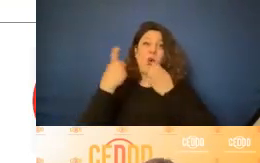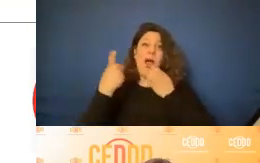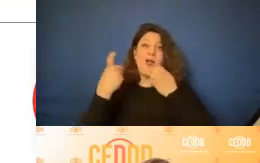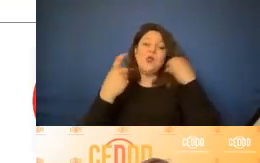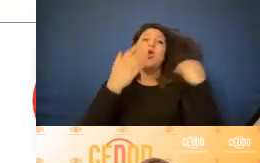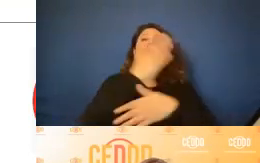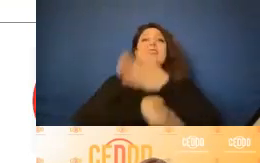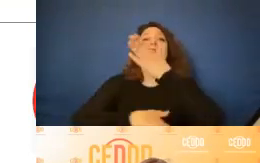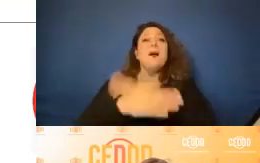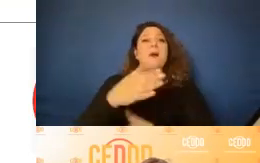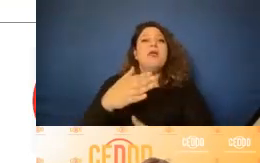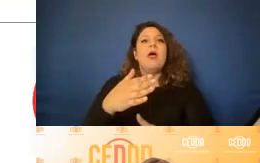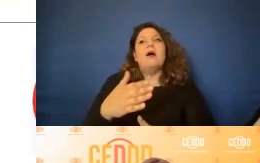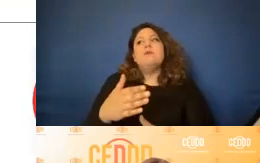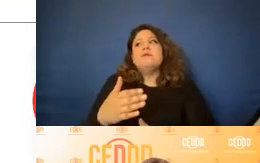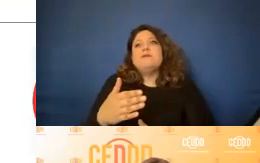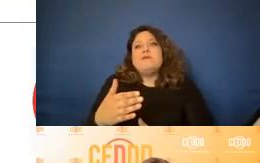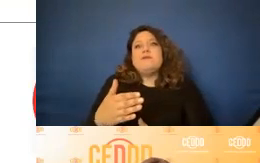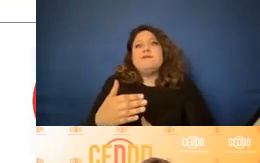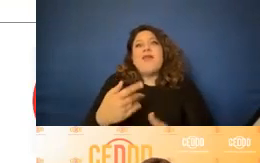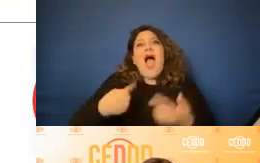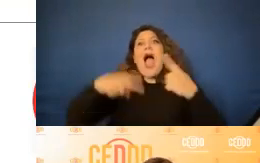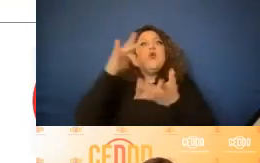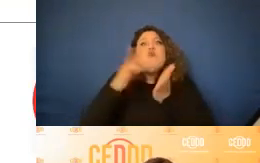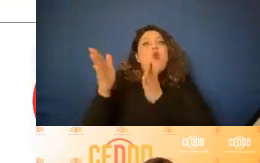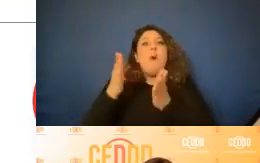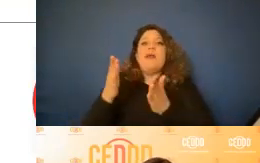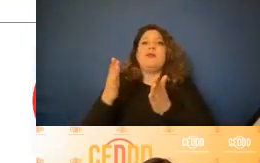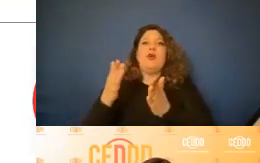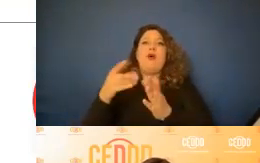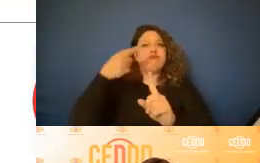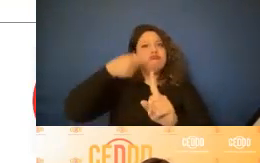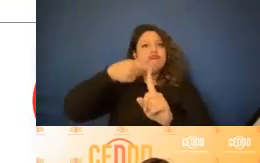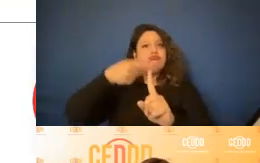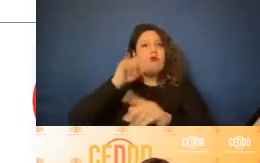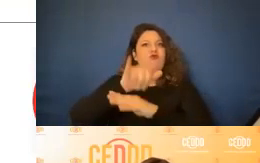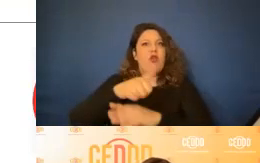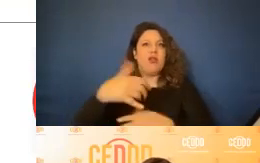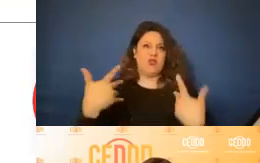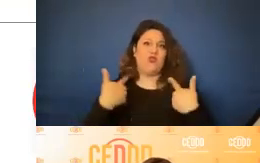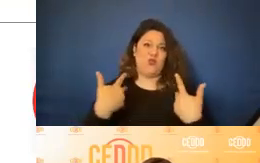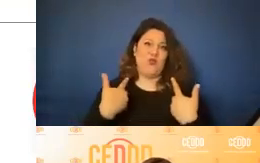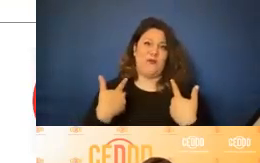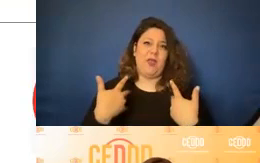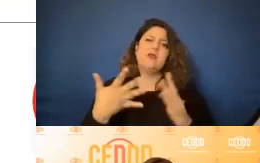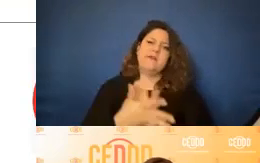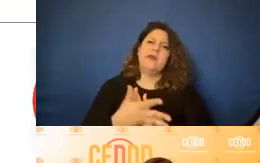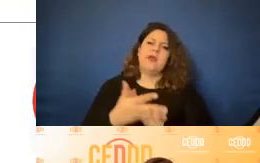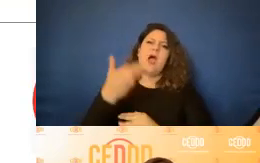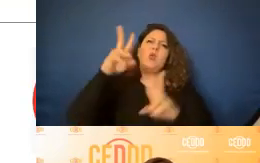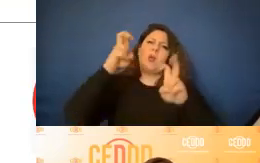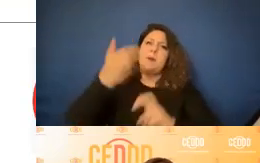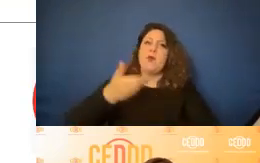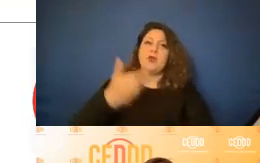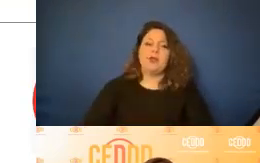discapacidad han sufrido acoso en algún momento. Por tanto, es un tema importante a tener en cuenta. Y también